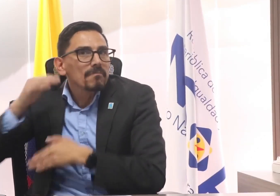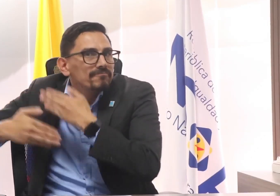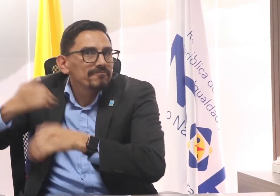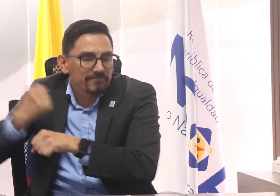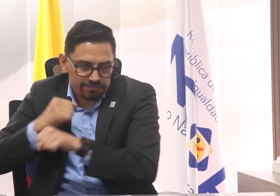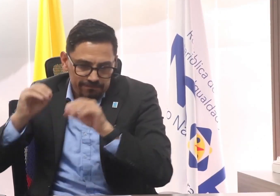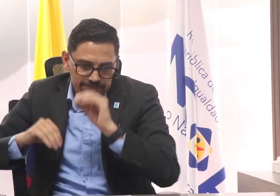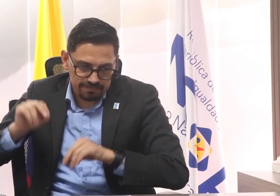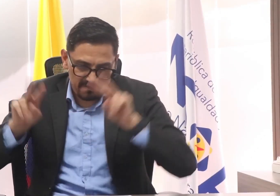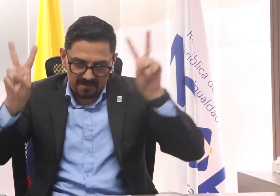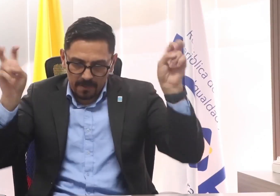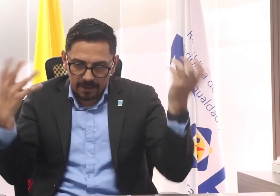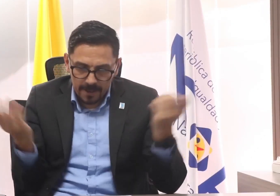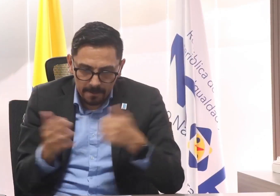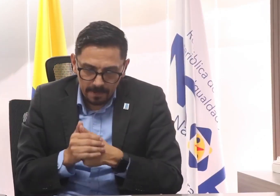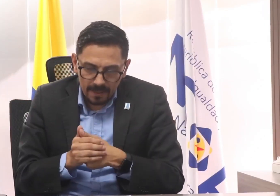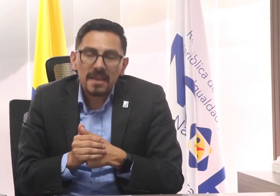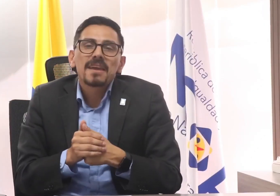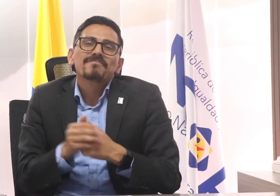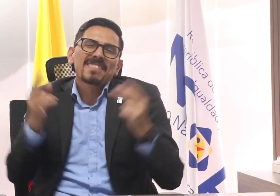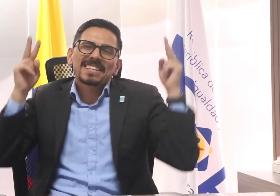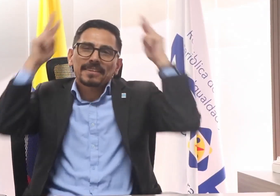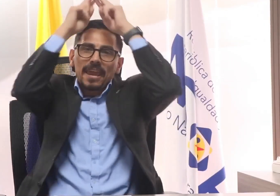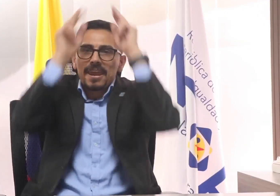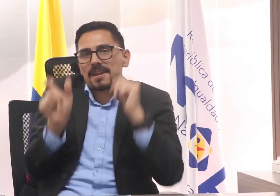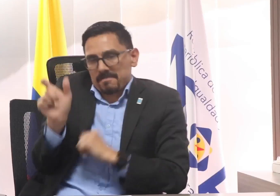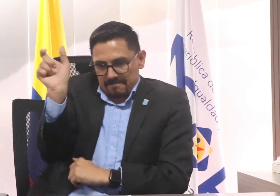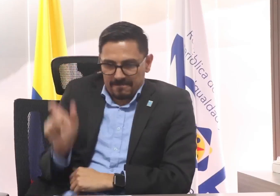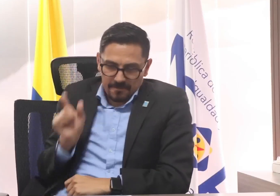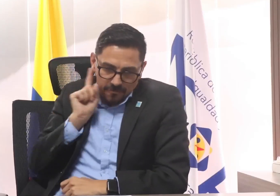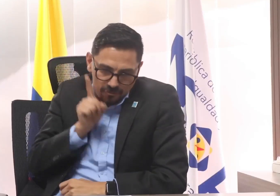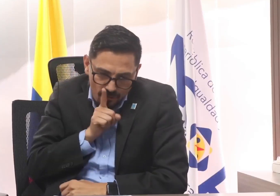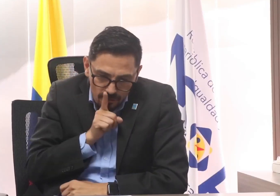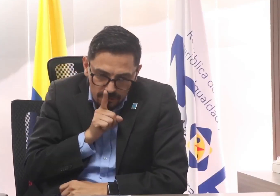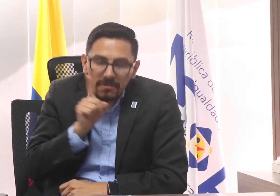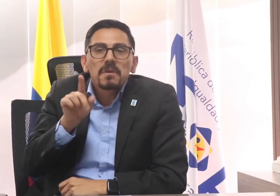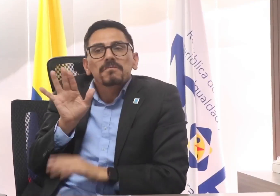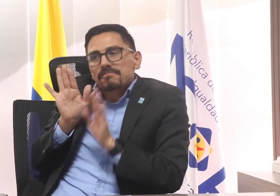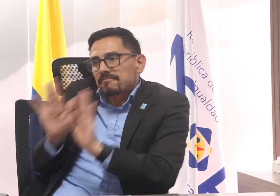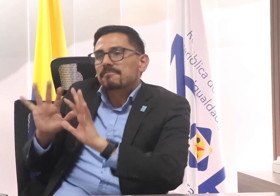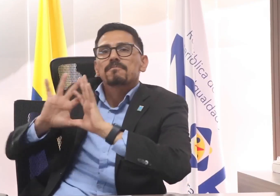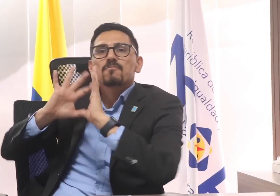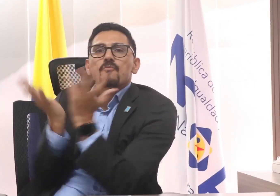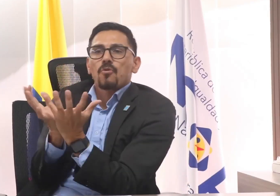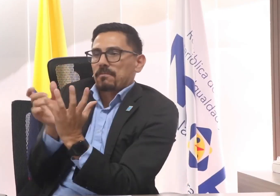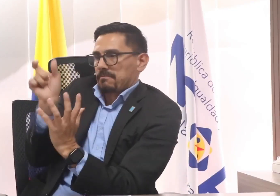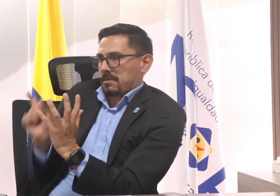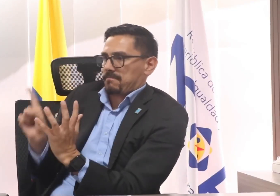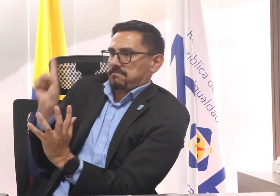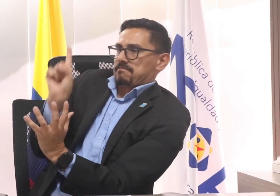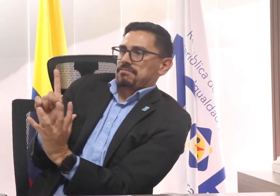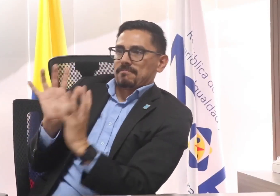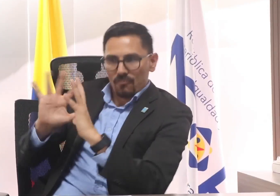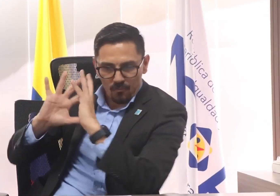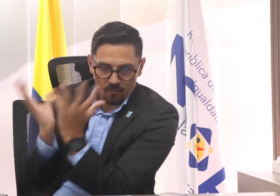Ser sordo y ser en el mundo. Educación desde la dualidad.